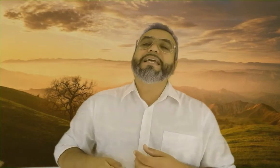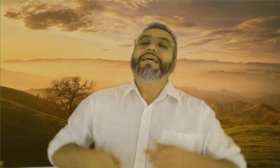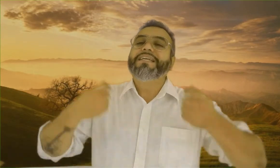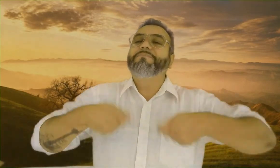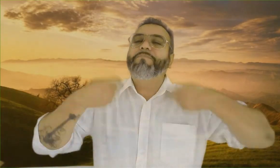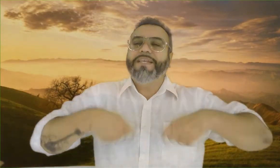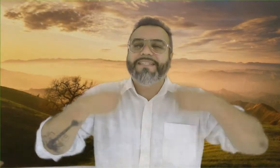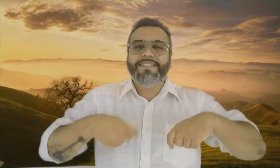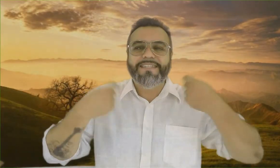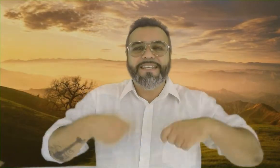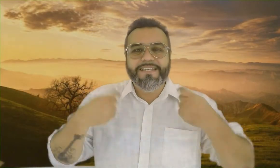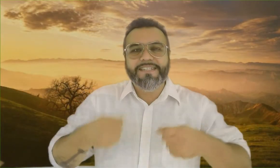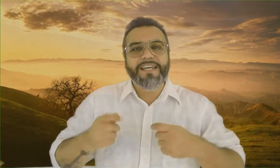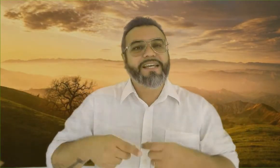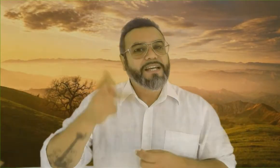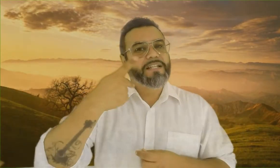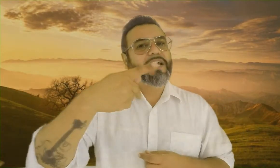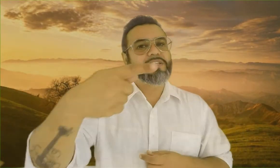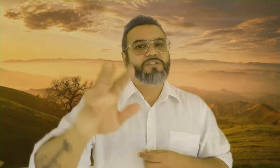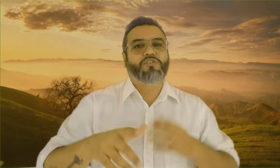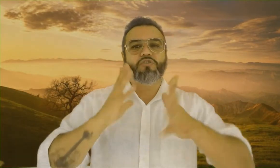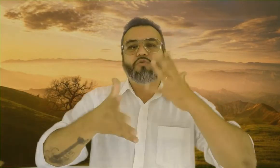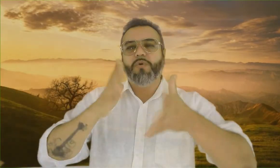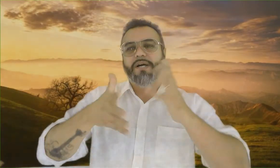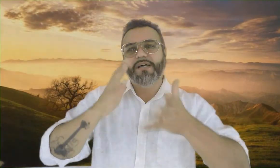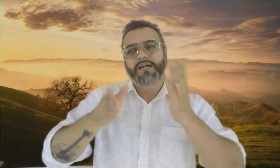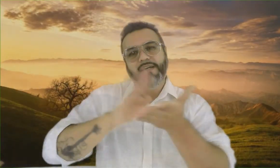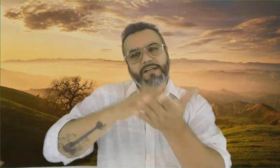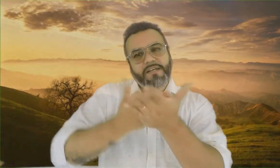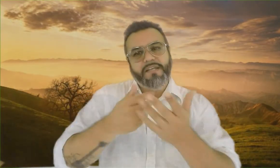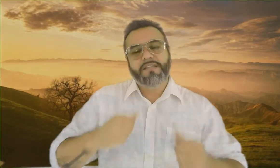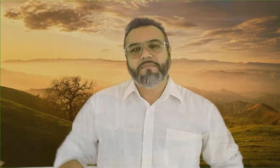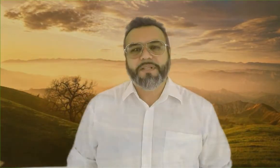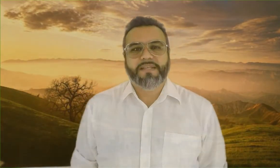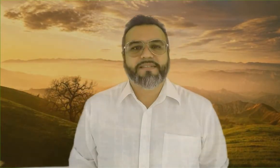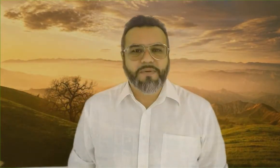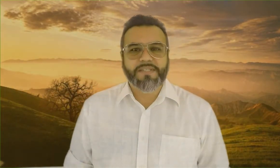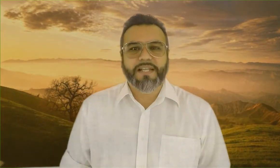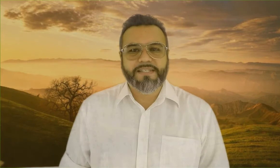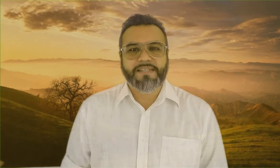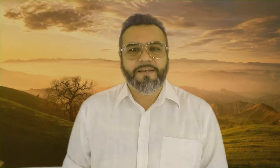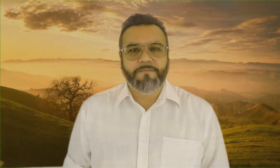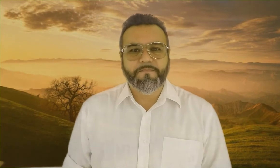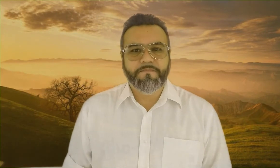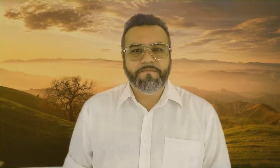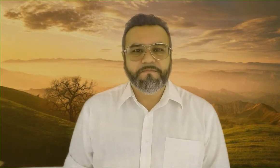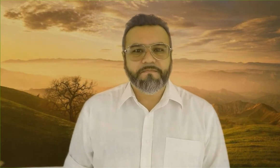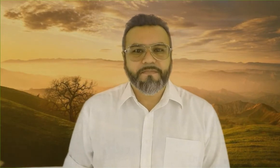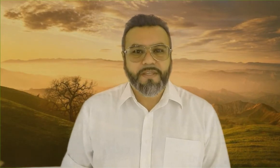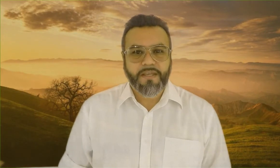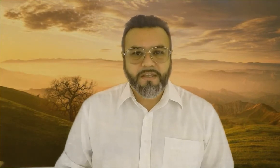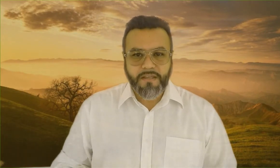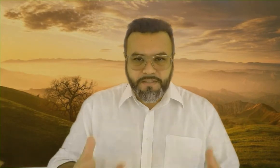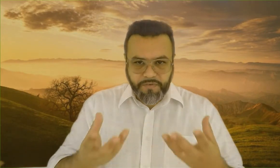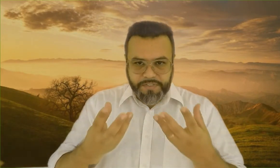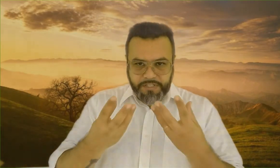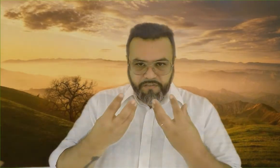aquele que precisa da sua interpretação e sinalização. Se você tiver isso